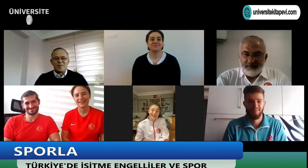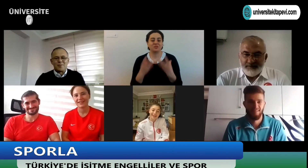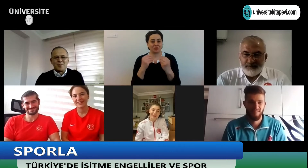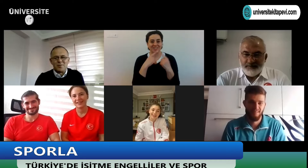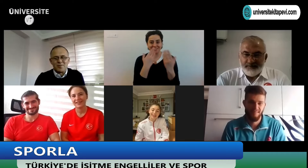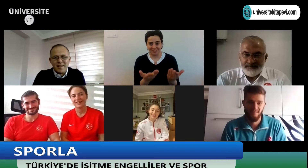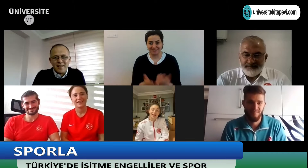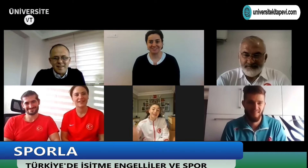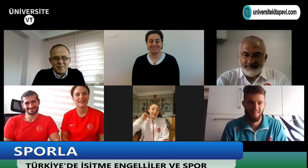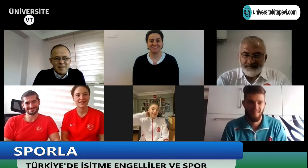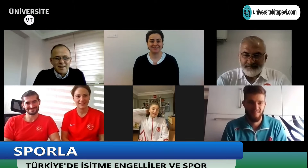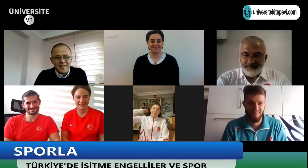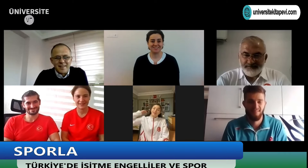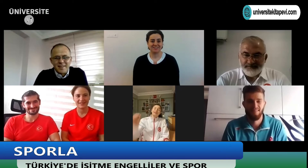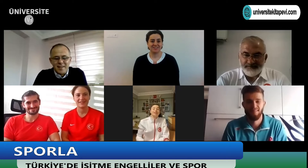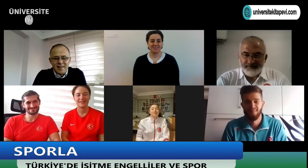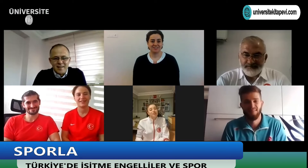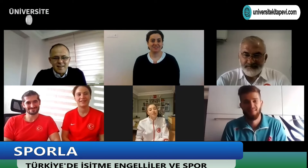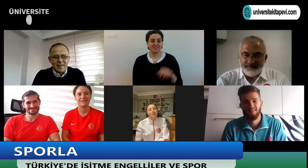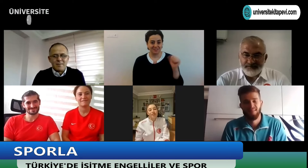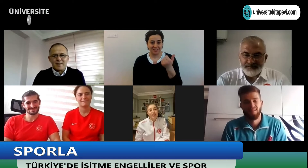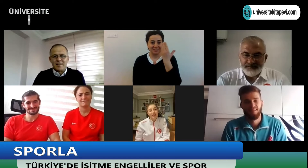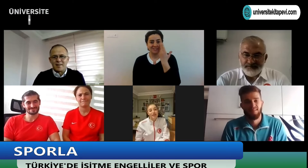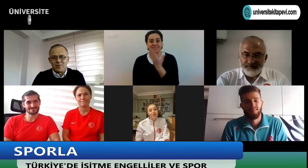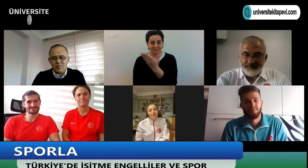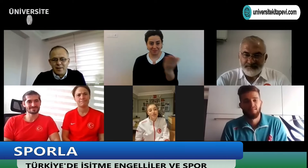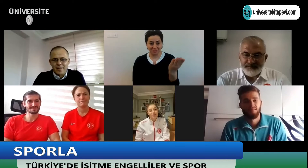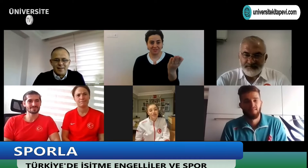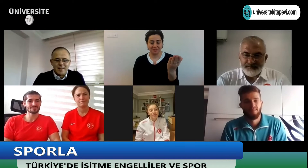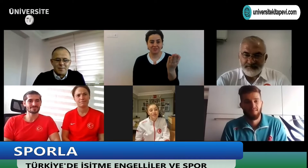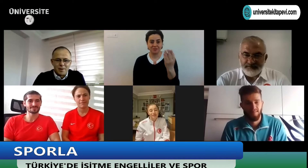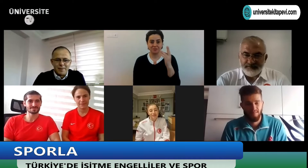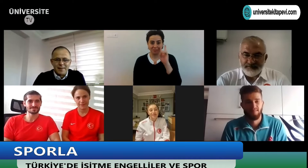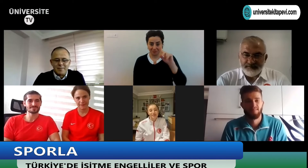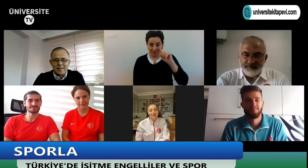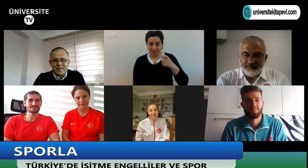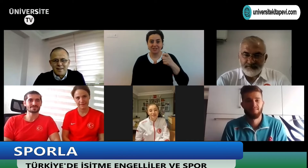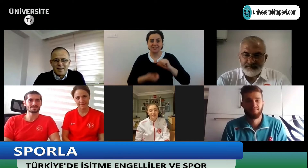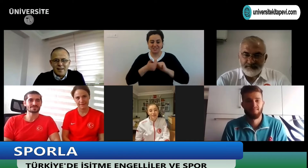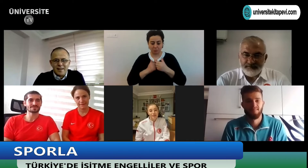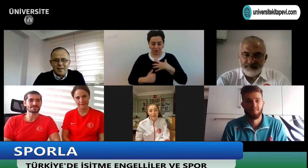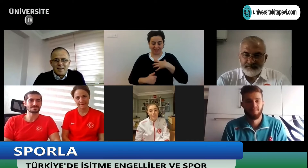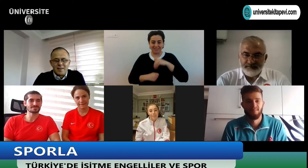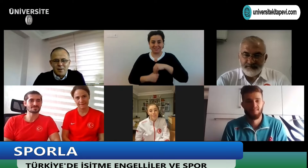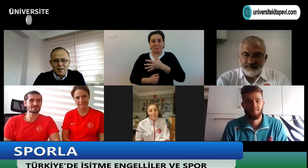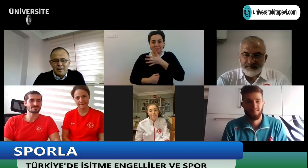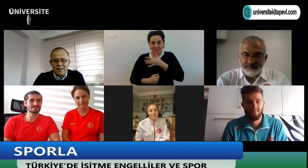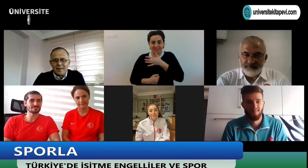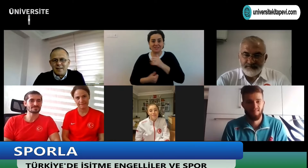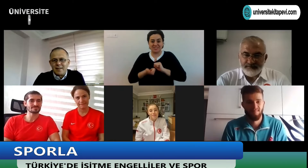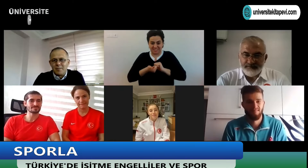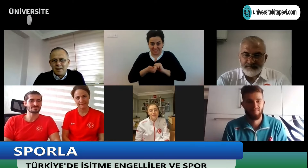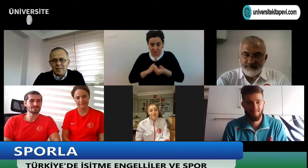Evet, çok teşekkür ediyoruz. Tabii ki değerli izleyicilerimiz şunun farkındadır. Spor yapanlar bilir ancak. Spor